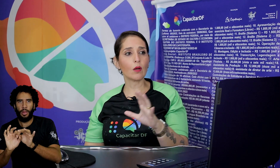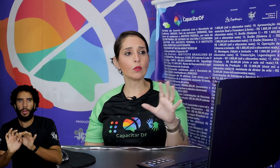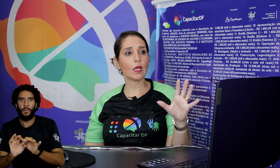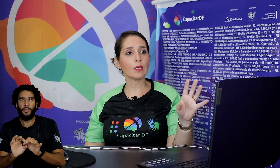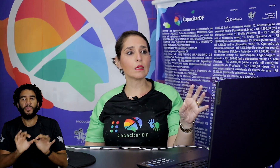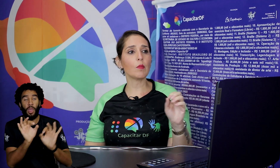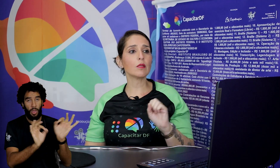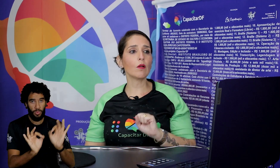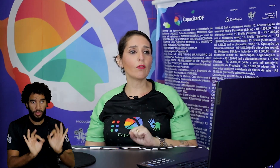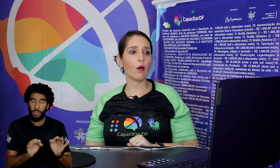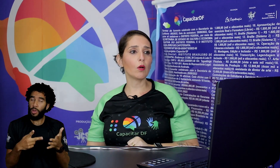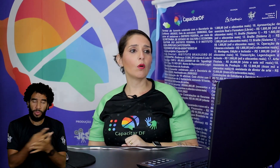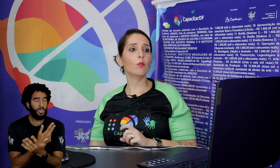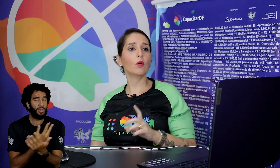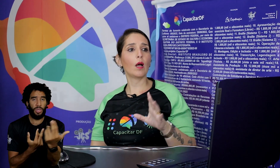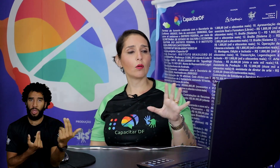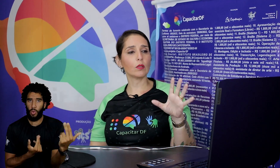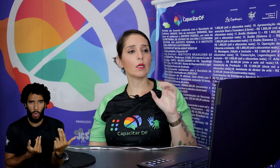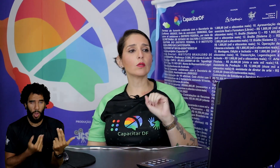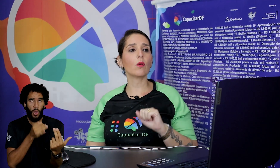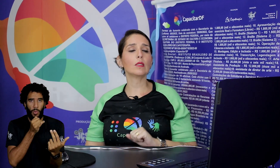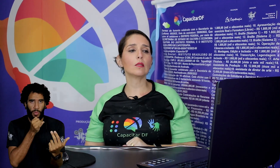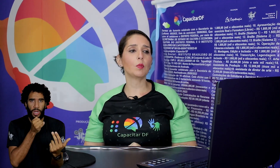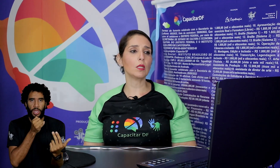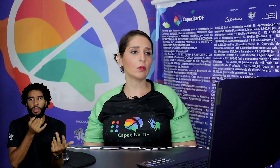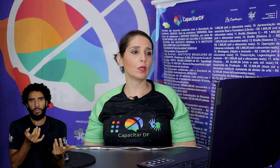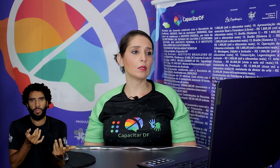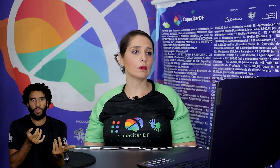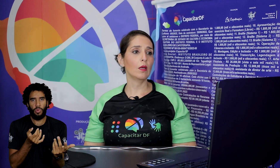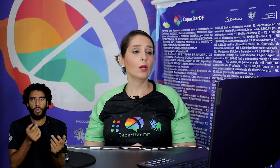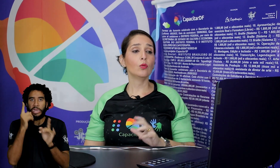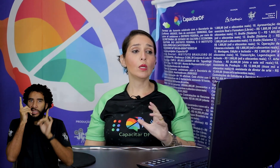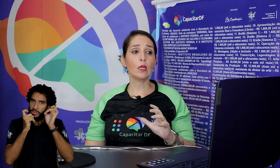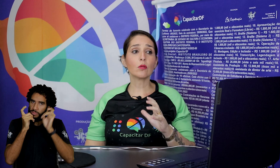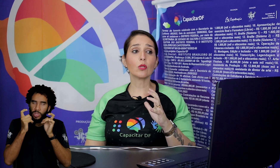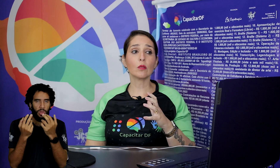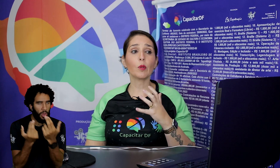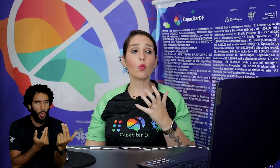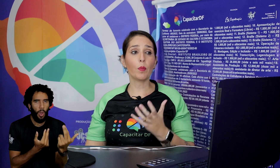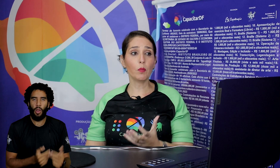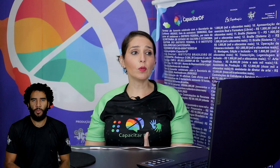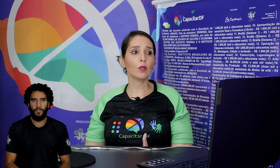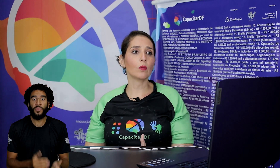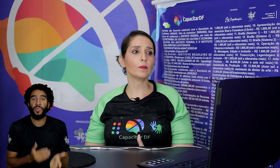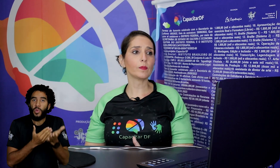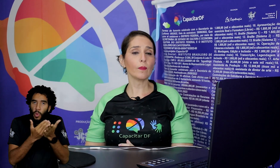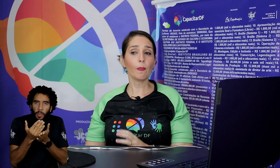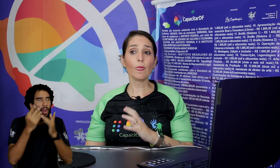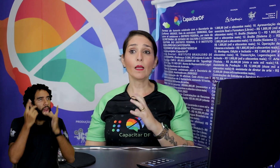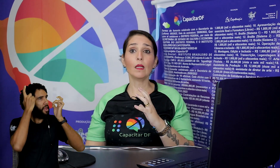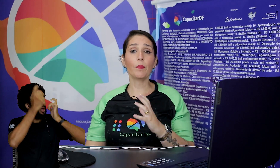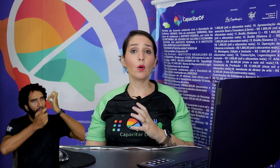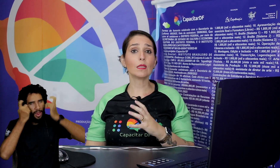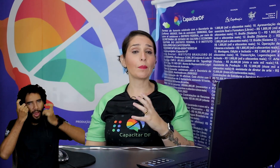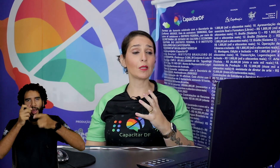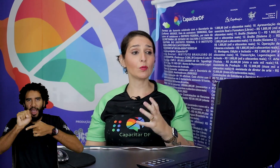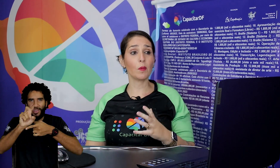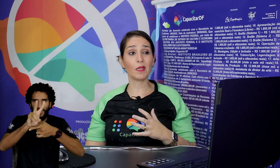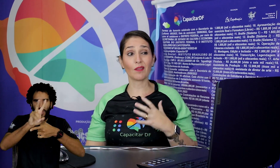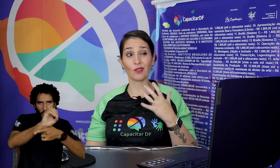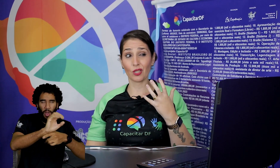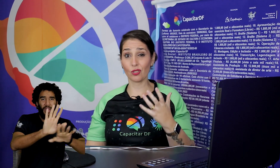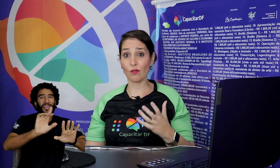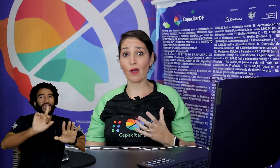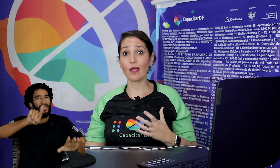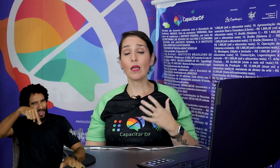ordenação acontece da mesma forma como acontece com as expressões. No início, a gente se preocupa muito. Depois, a partir do